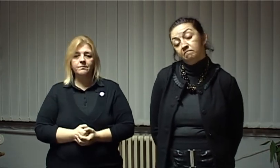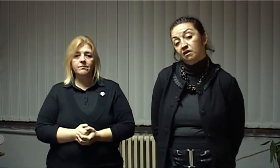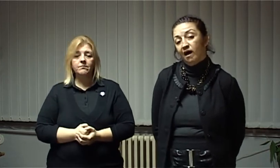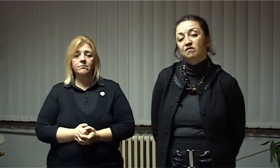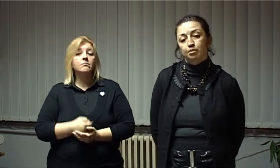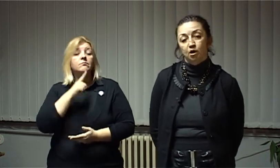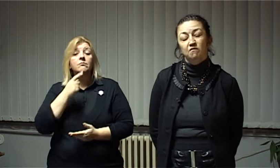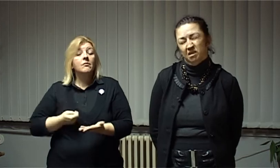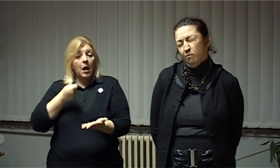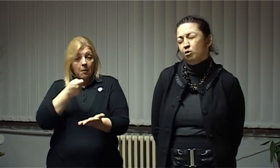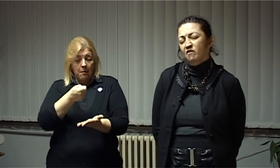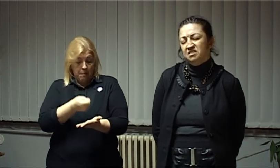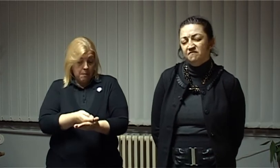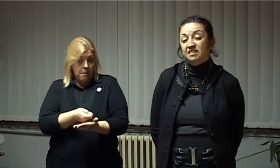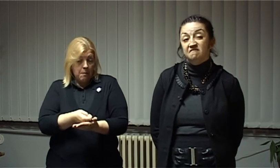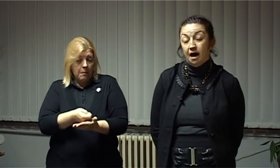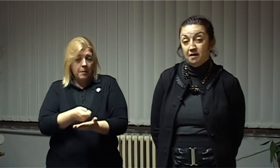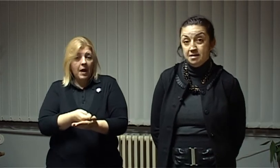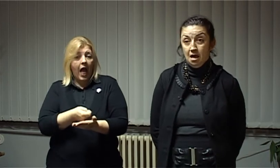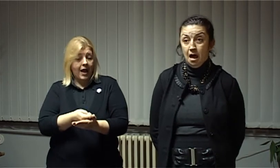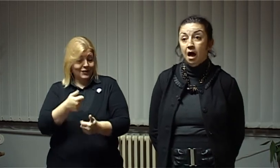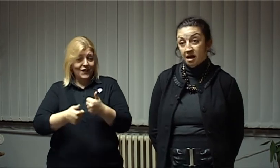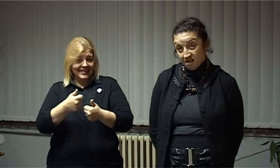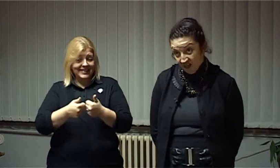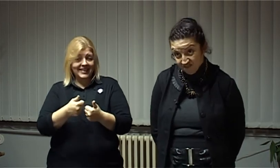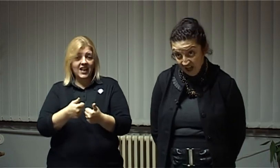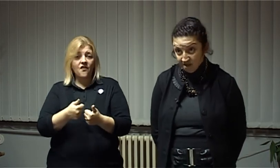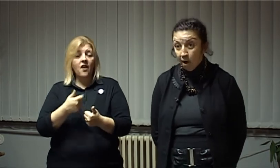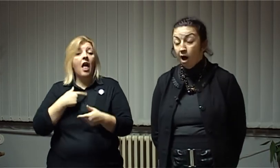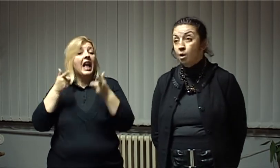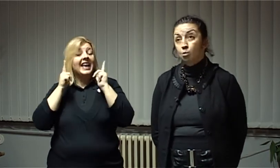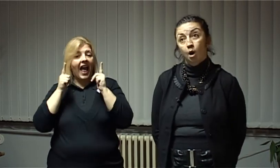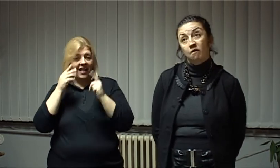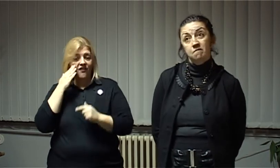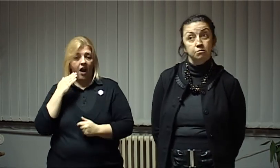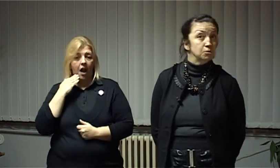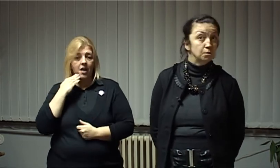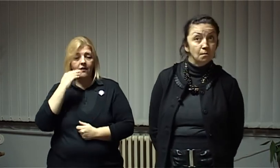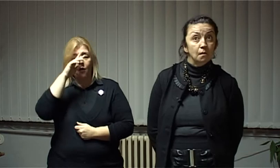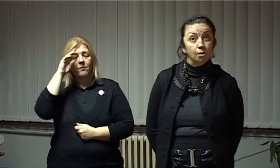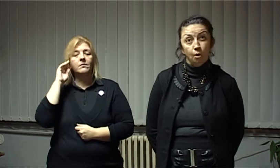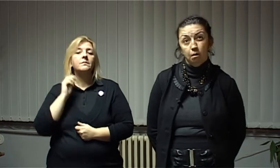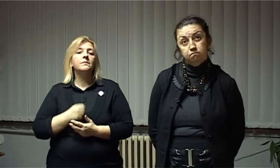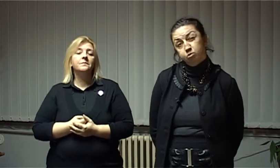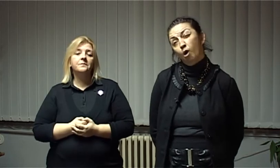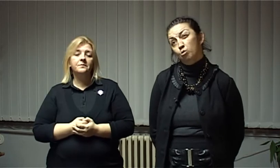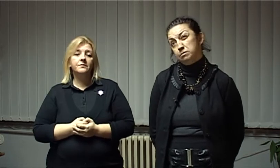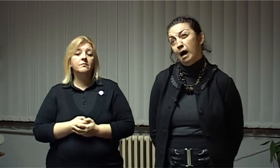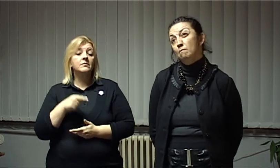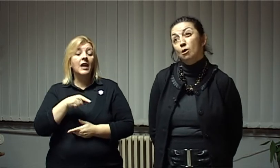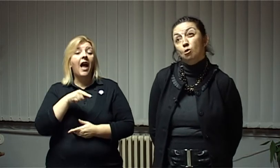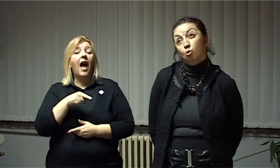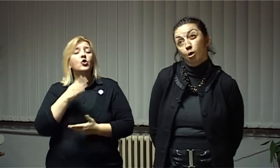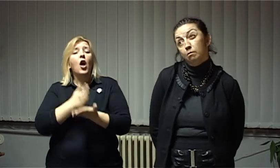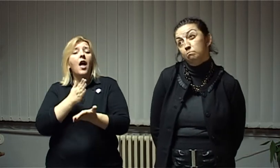Poklovitelj, glavni poklovitelj festivala je grad Valjevo, u okviru